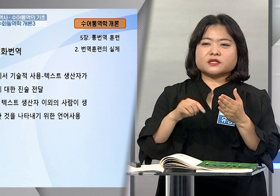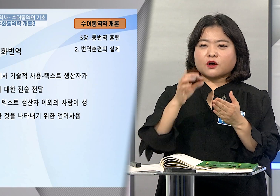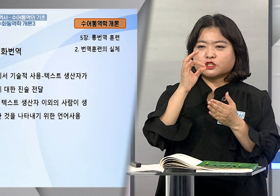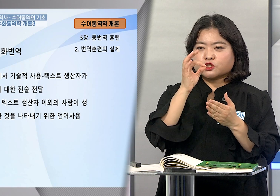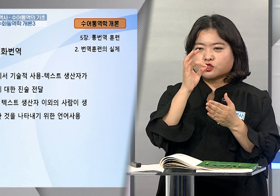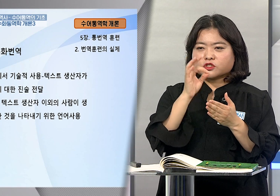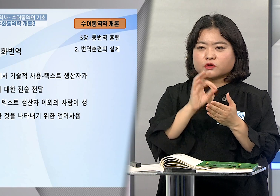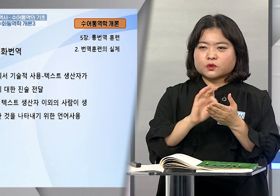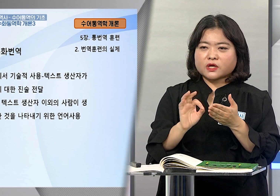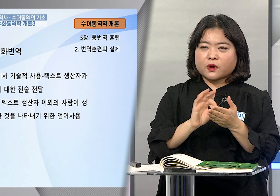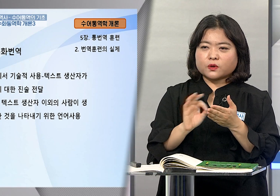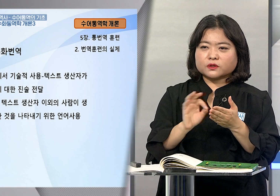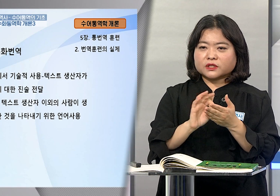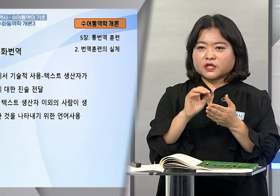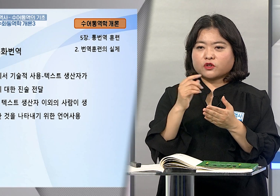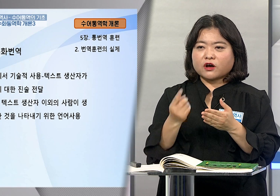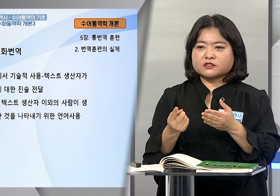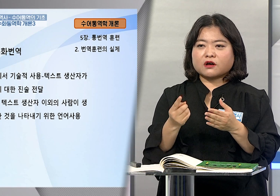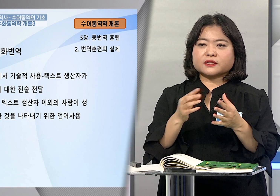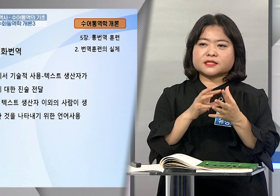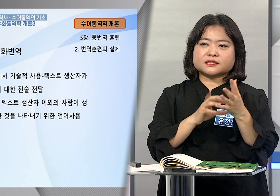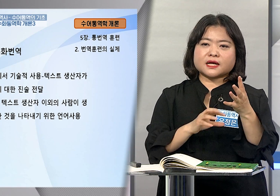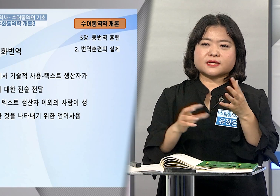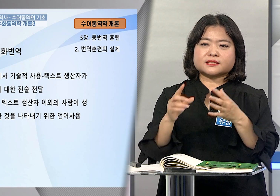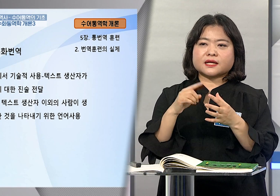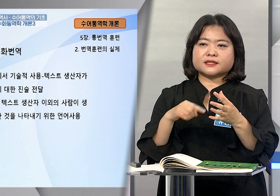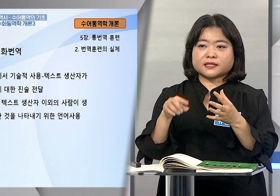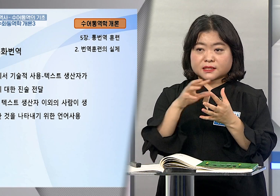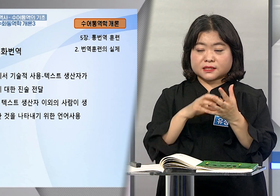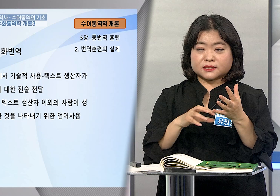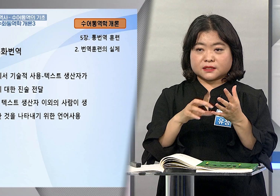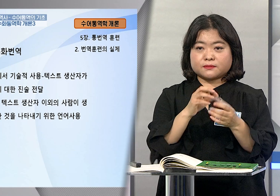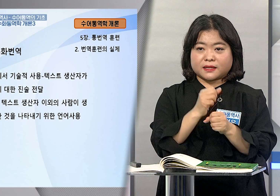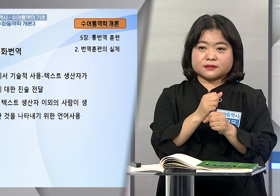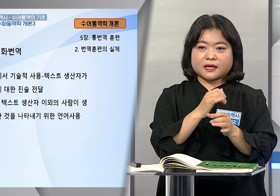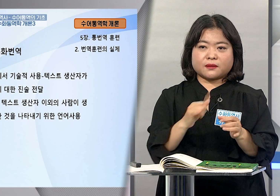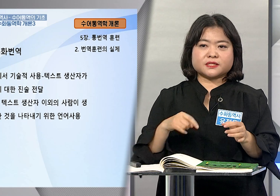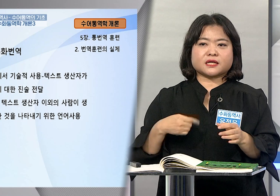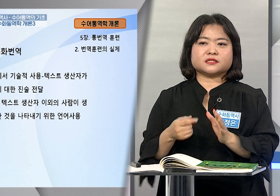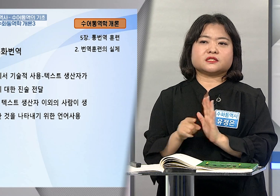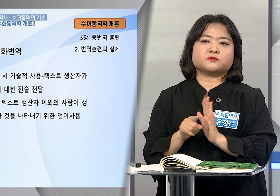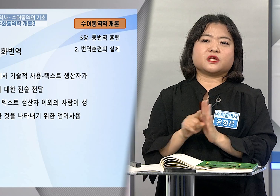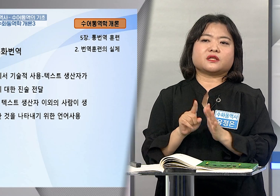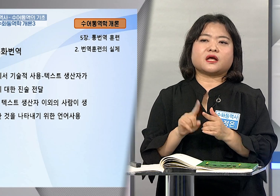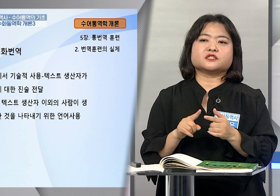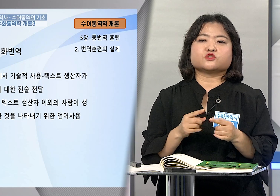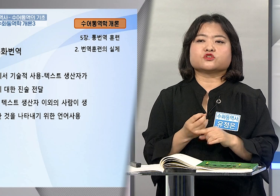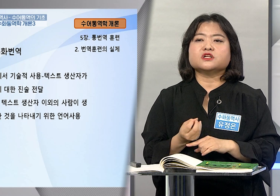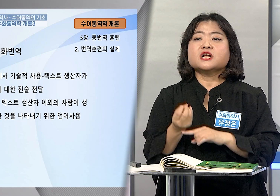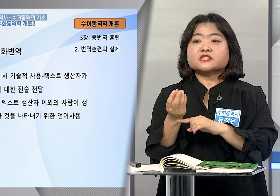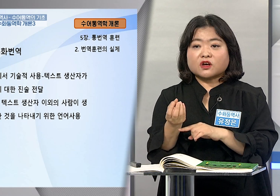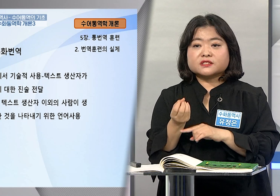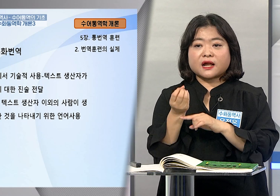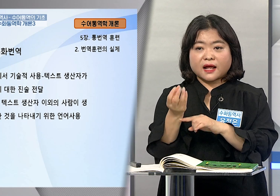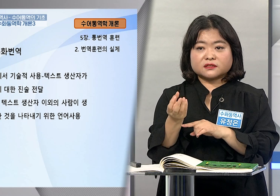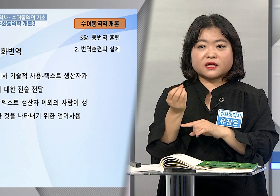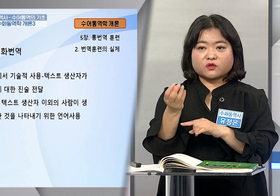면에서 기술적으로 사용이 되어서 텍스트를 만든 사람이 자신의 심리에 대한 지수를 전달하는 게